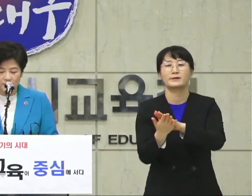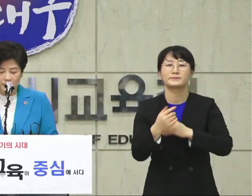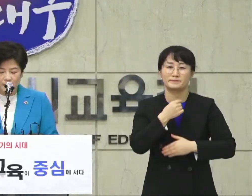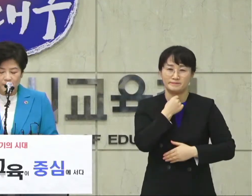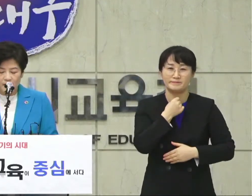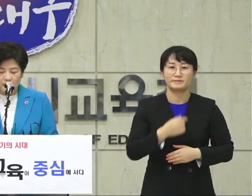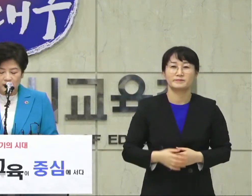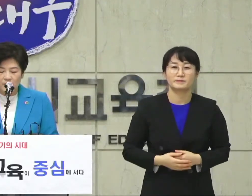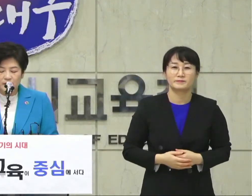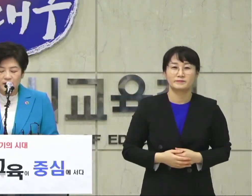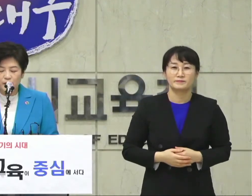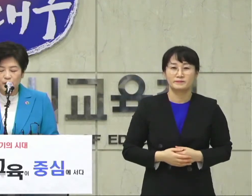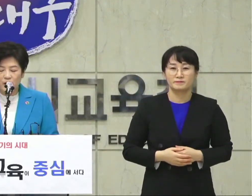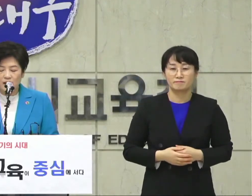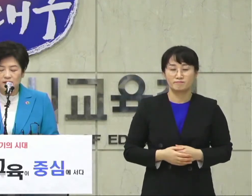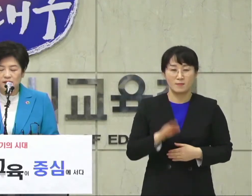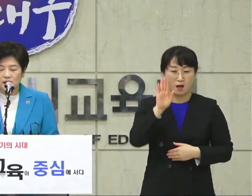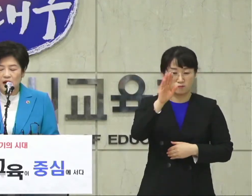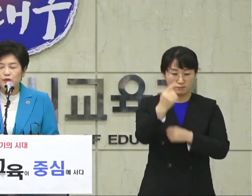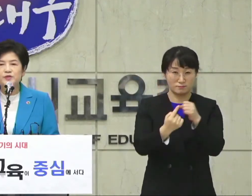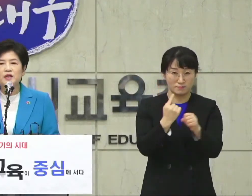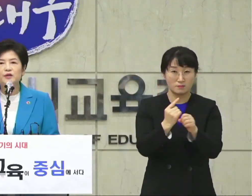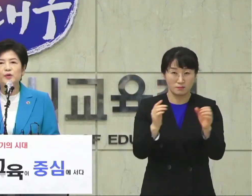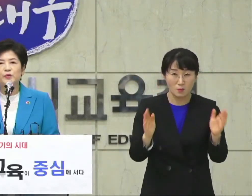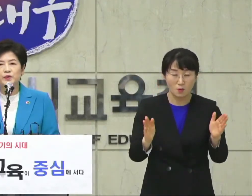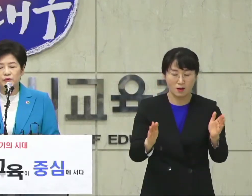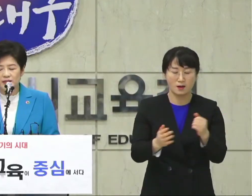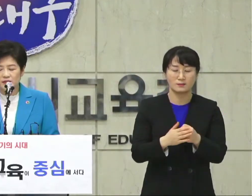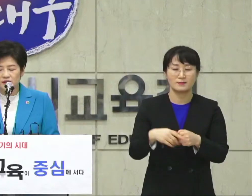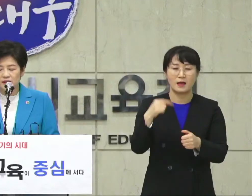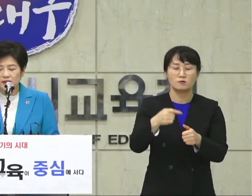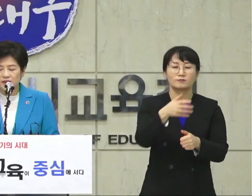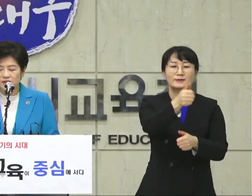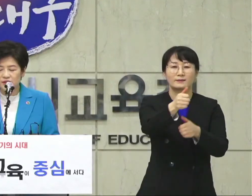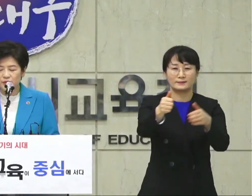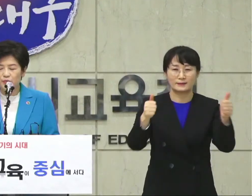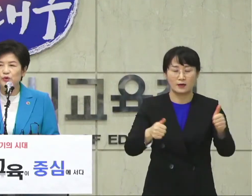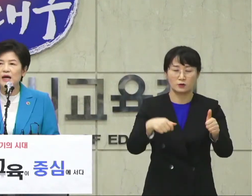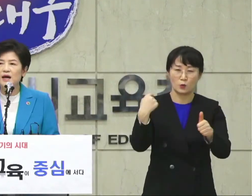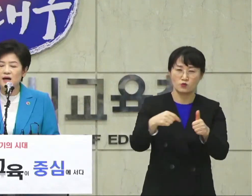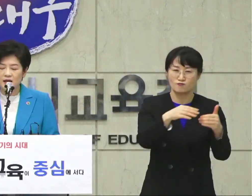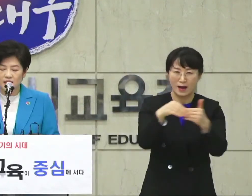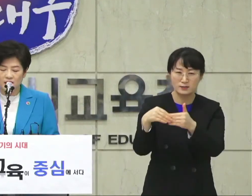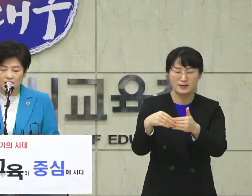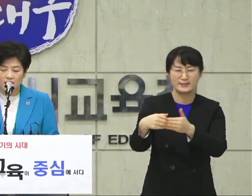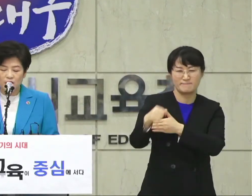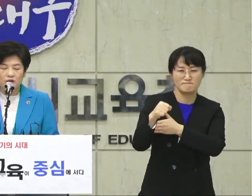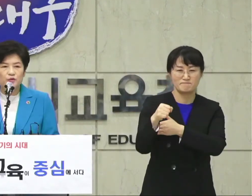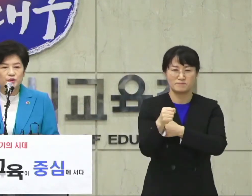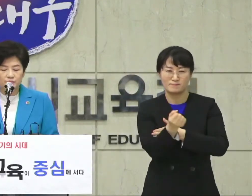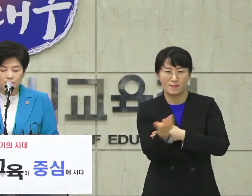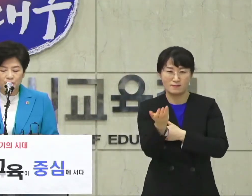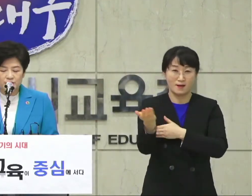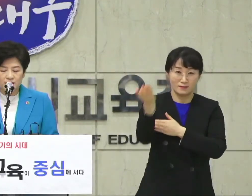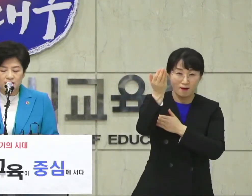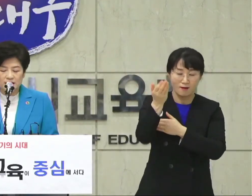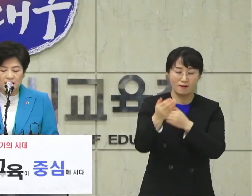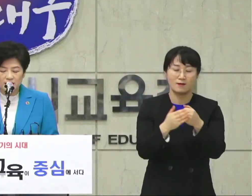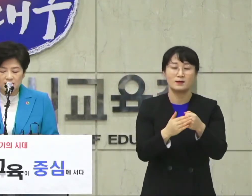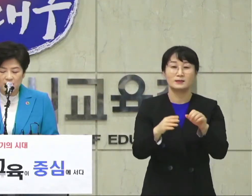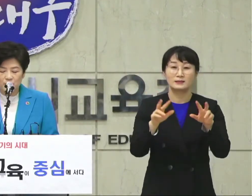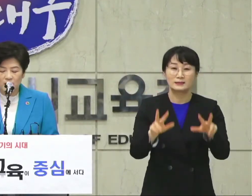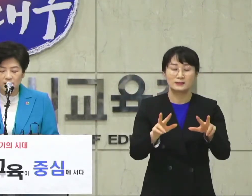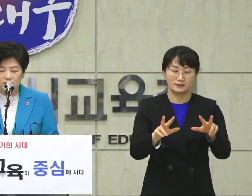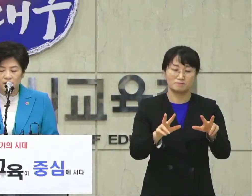변화시키겠습니다. 남은 임기 동안 학교장의 교육과정 리더십을 보다 강화해